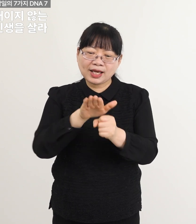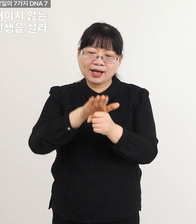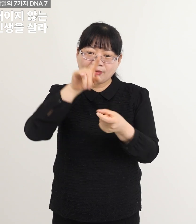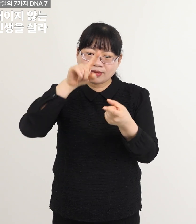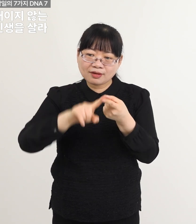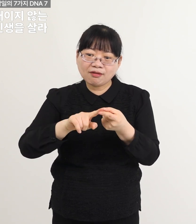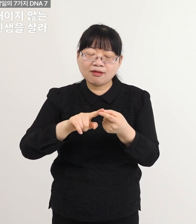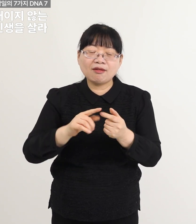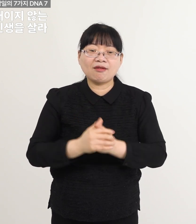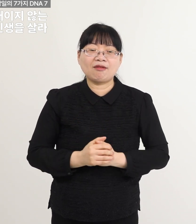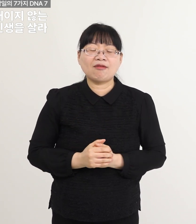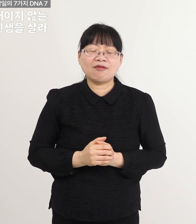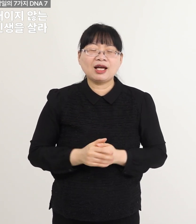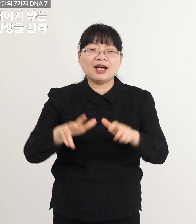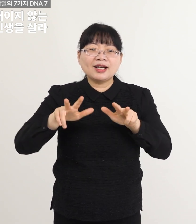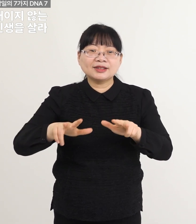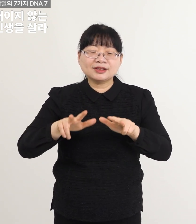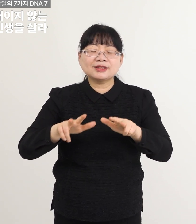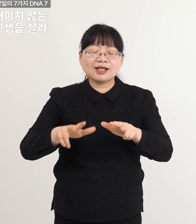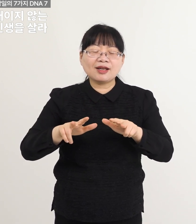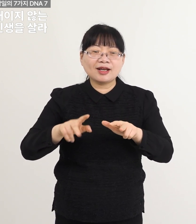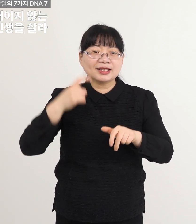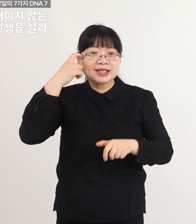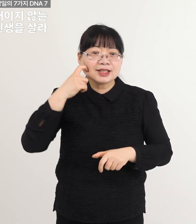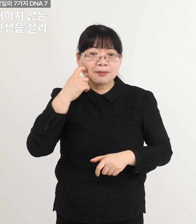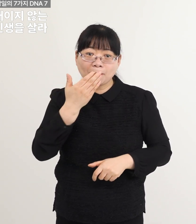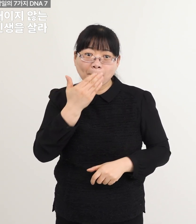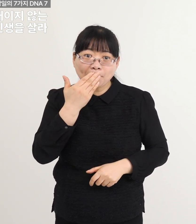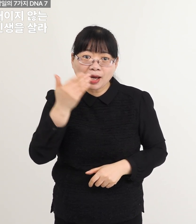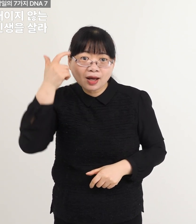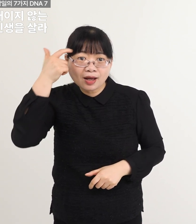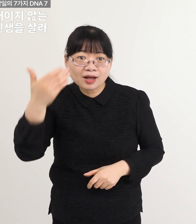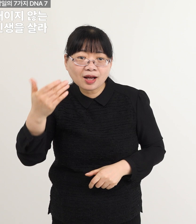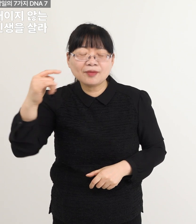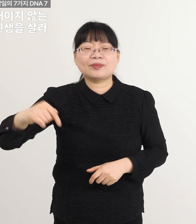여러분 감이 이젠 들어오십니까? 다음 절.